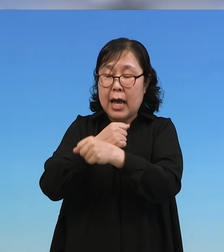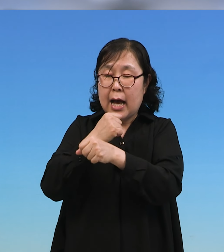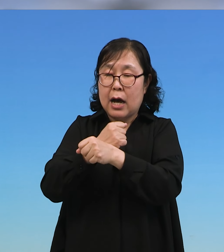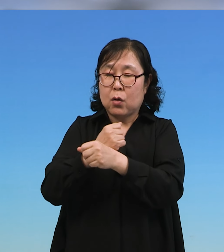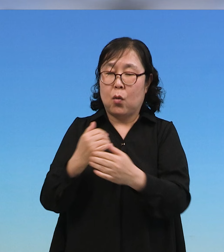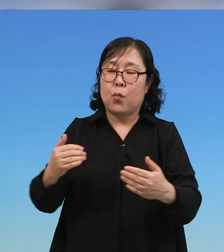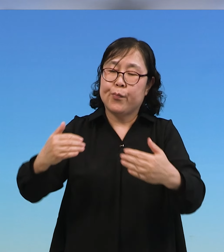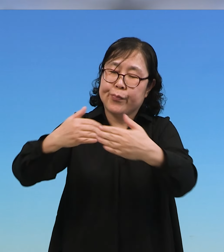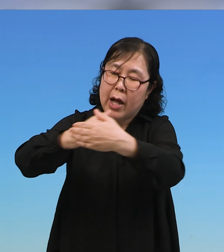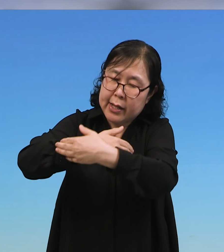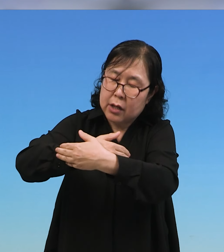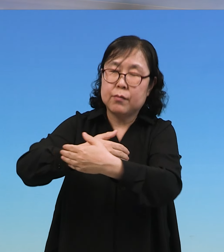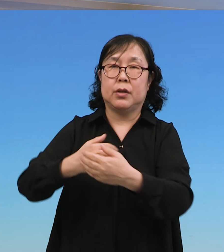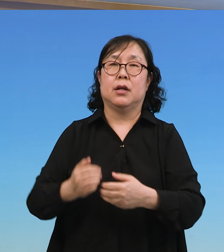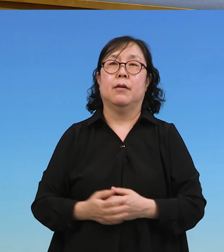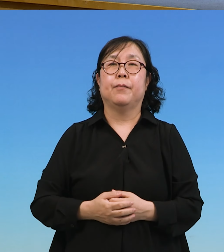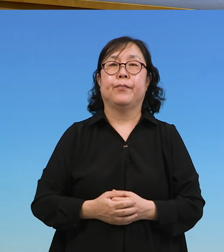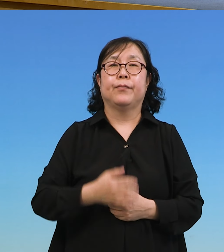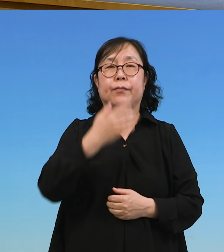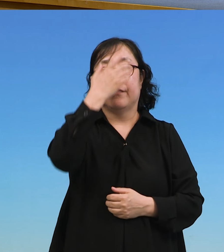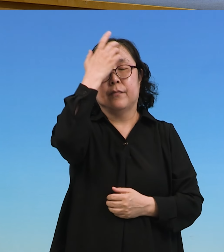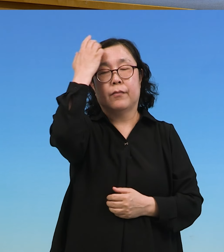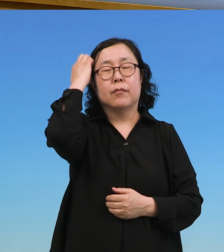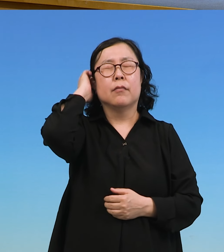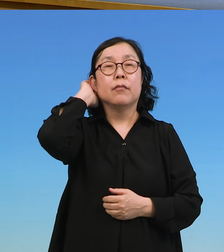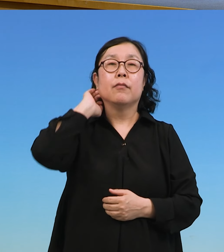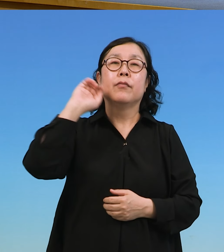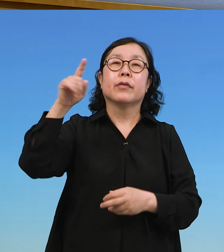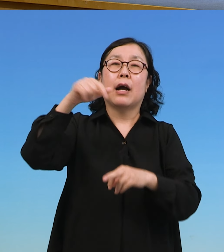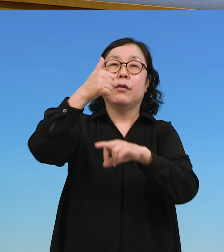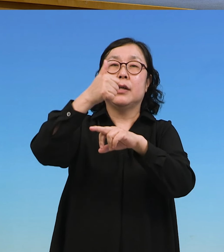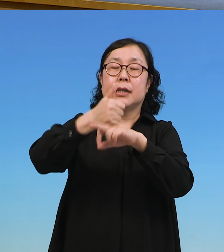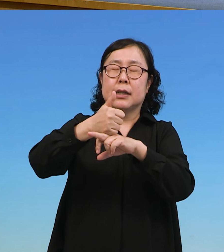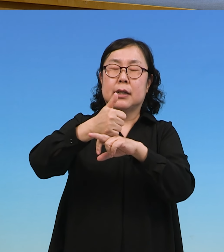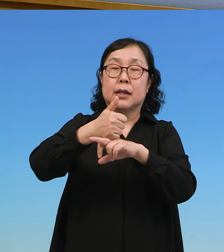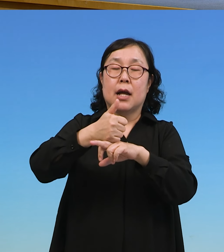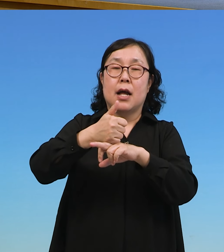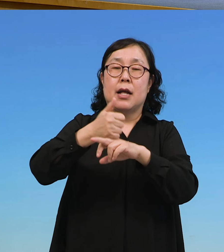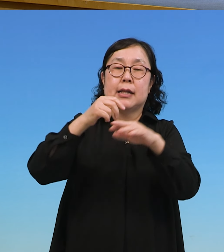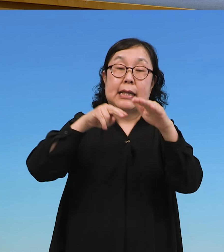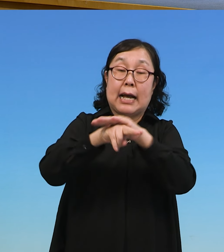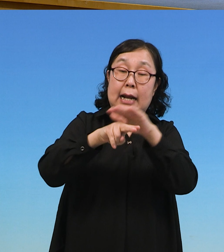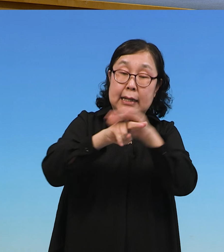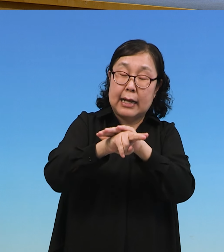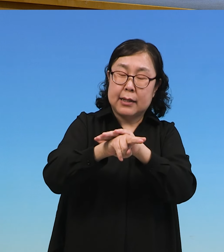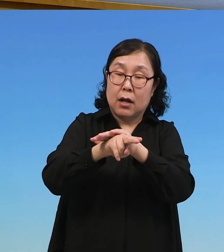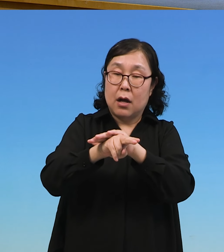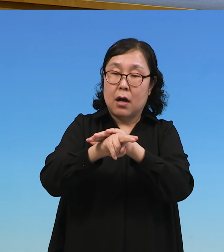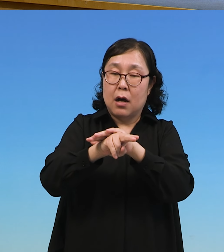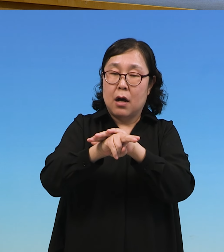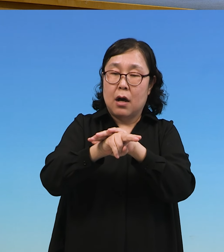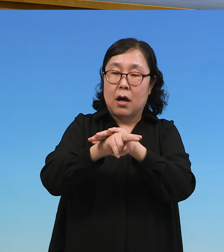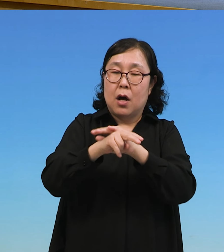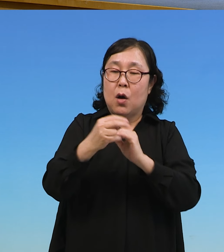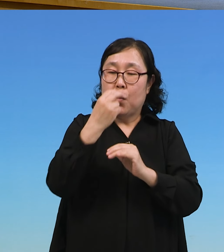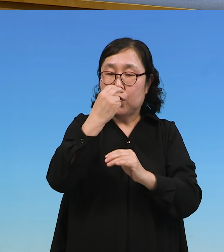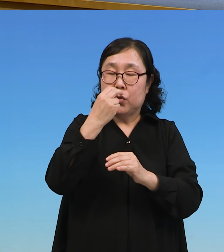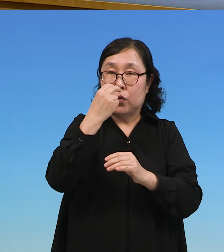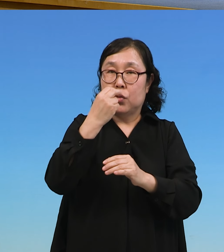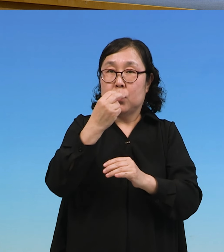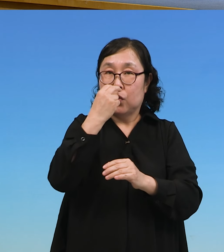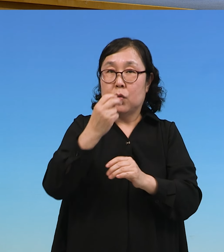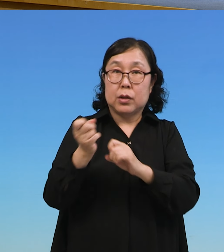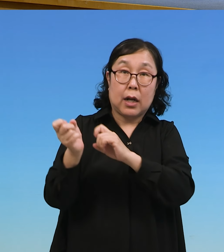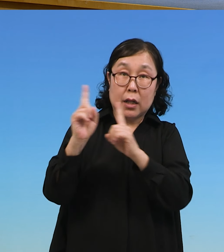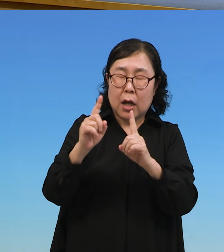세 번역으로 한번 보십시오. 다윗은 그렇게 달아나서 살아난 다음에 라마로 사무엘을